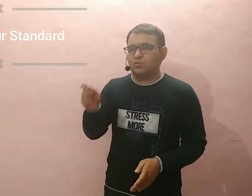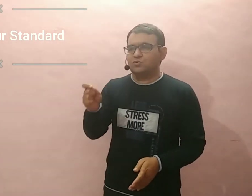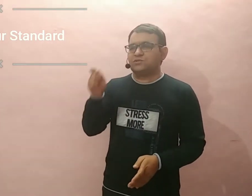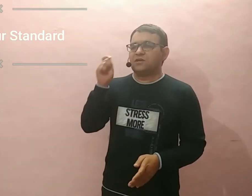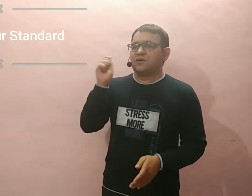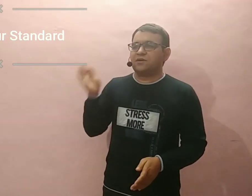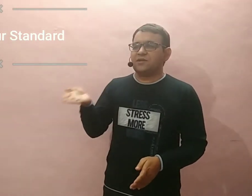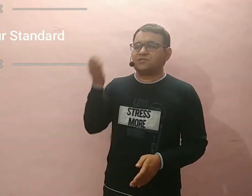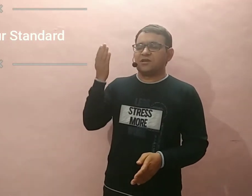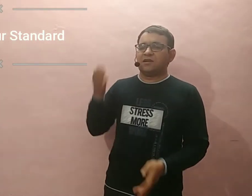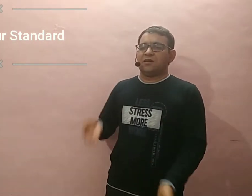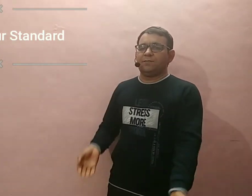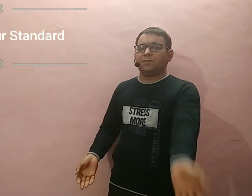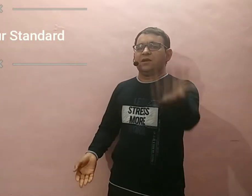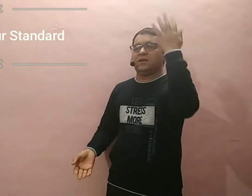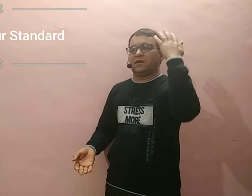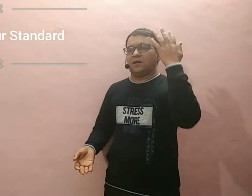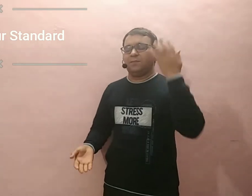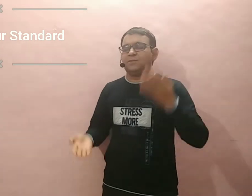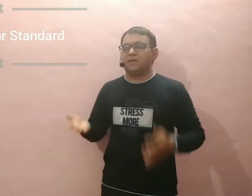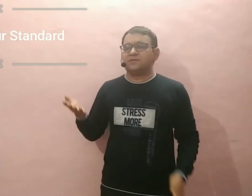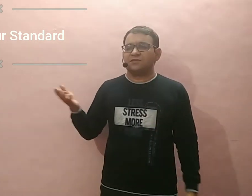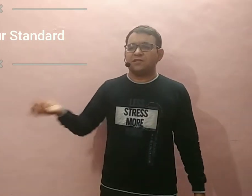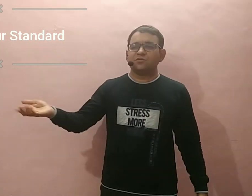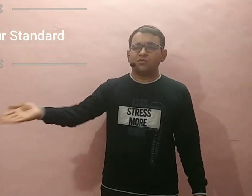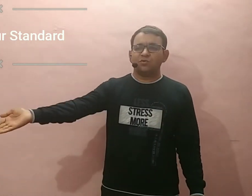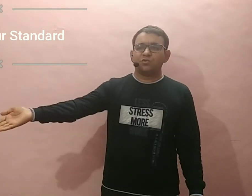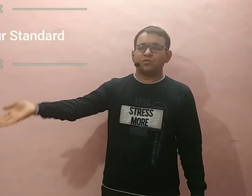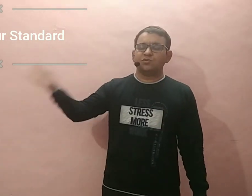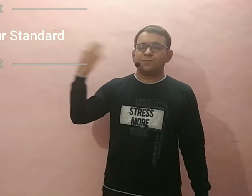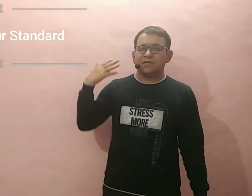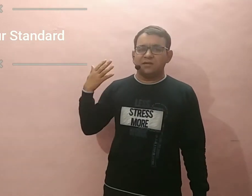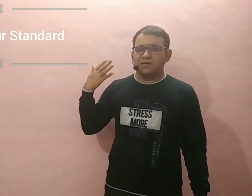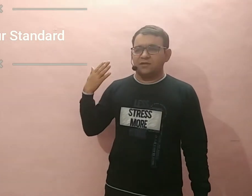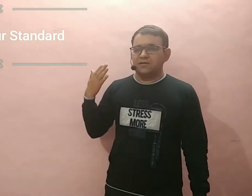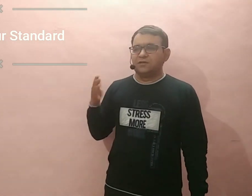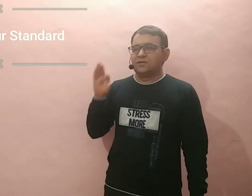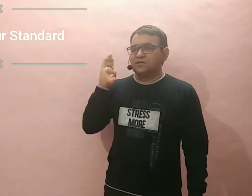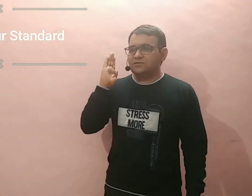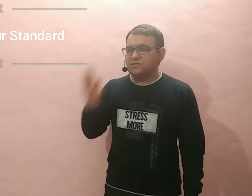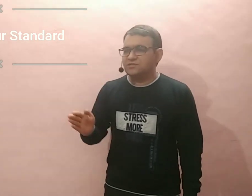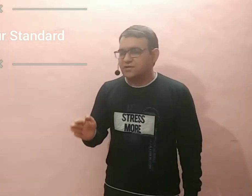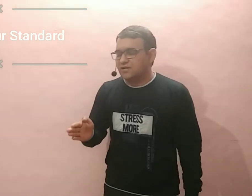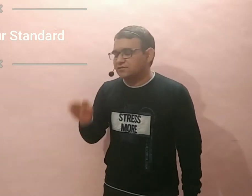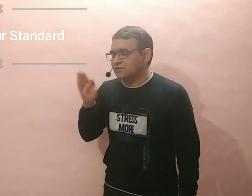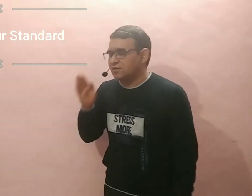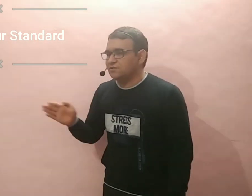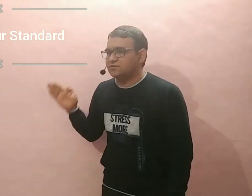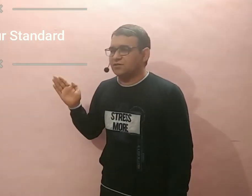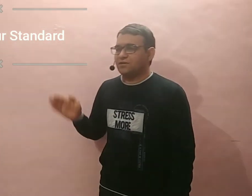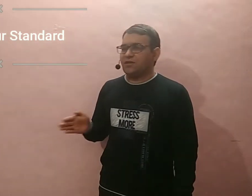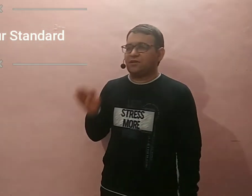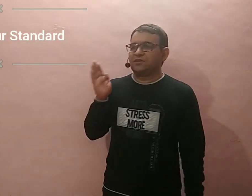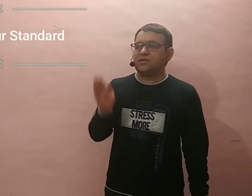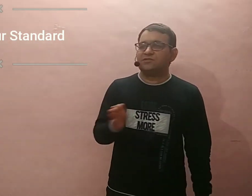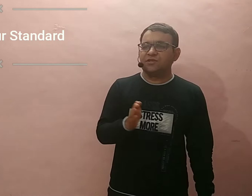रोज रेज करना है, बढ़ाना, अपने स्ट्रेंथ को रोज बढ़ाना है। जिस तरह सत्येंद्र सिंह ने इंग्लिश चैनल